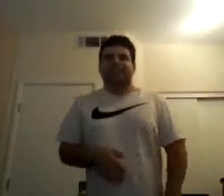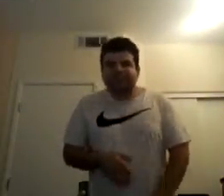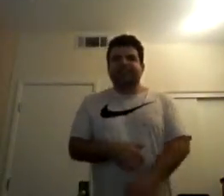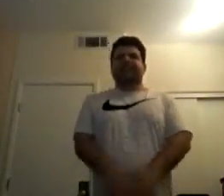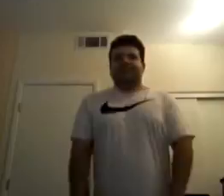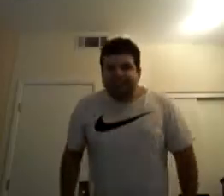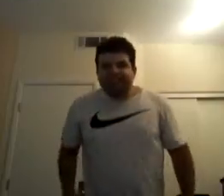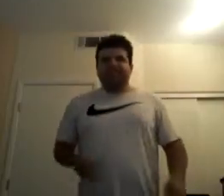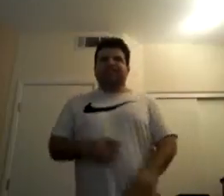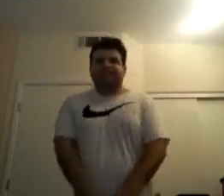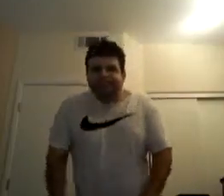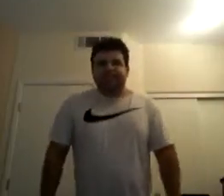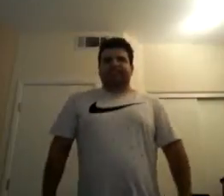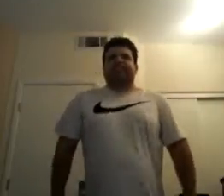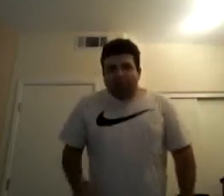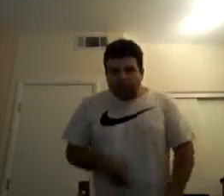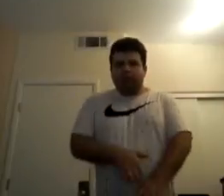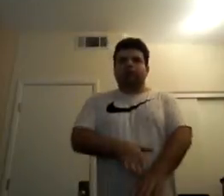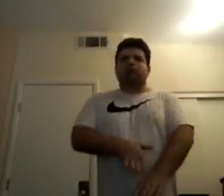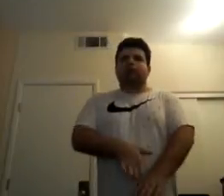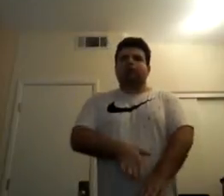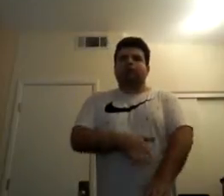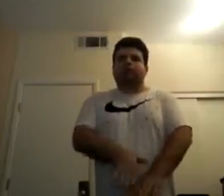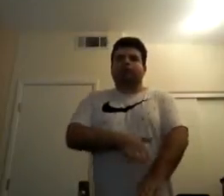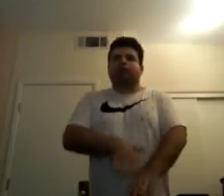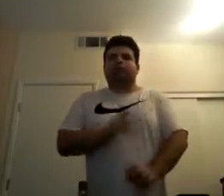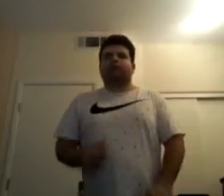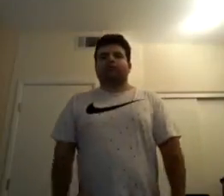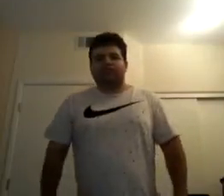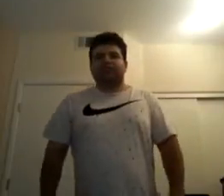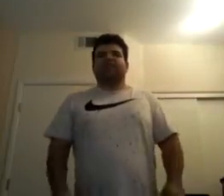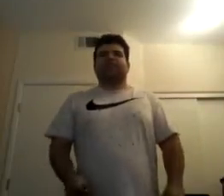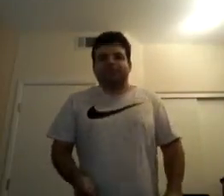ਕੌਮ ਬੱਪਾ ਸ਼ੇਰਾਂ ਦੀ ਕੌਮ ਬੱਪਾ ਸ਼ੇਰਾਂ ਦੀ ਕੌਮ ਸਾਡੇ ਹੌਸਲੇ ਰਹਿੰਦੇ ਮਹਾਨ